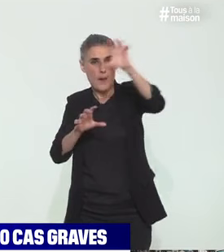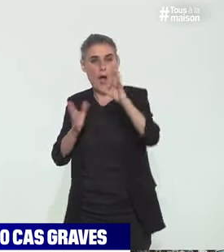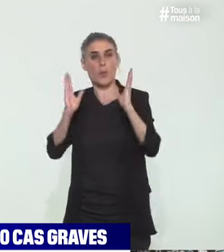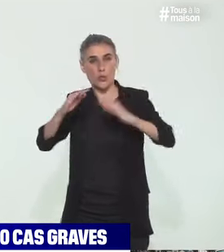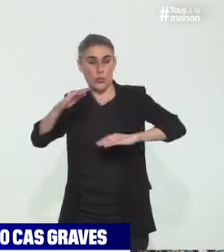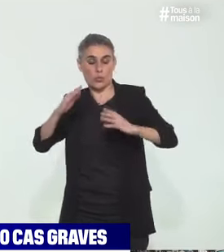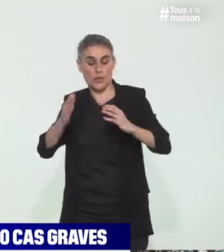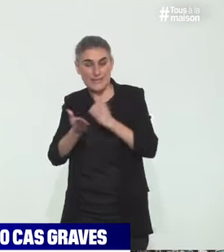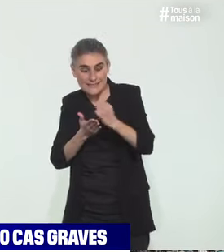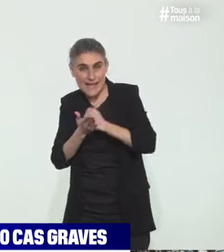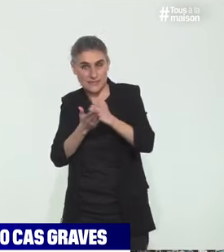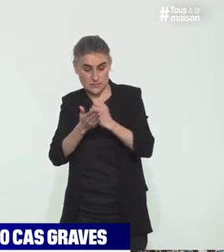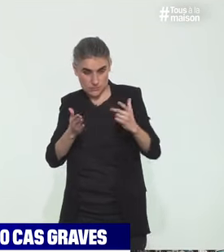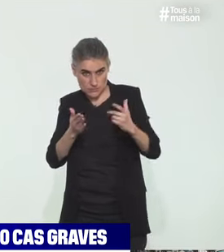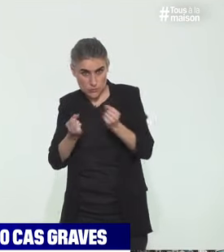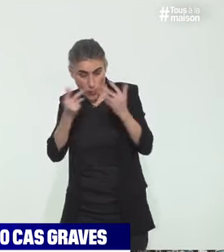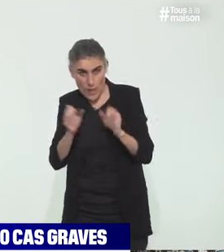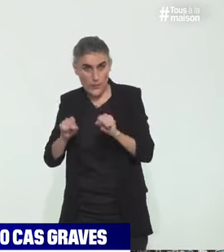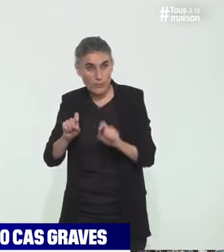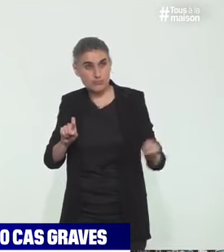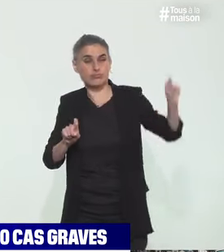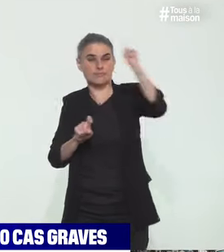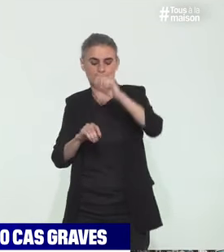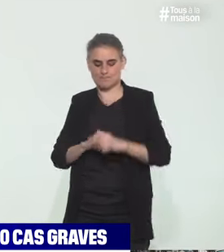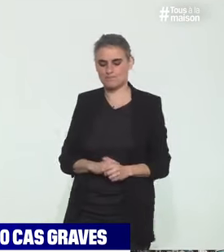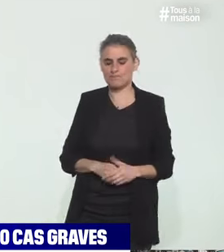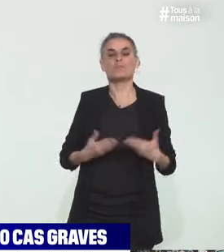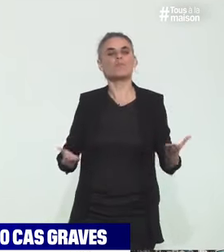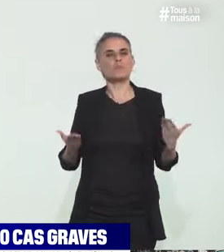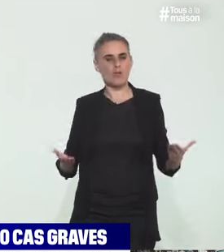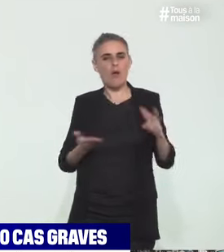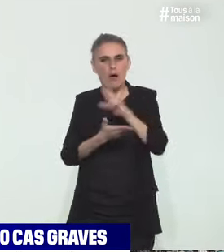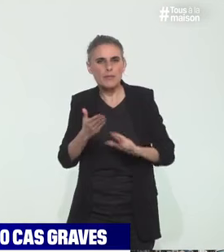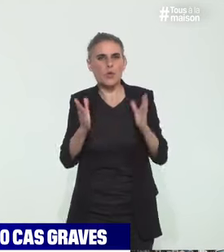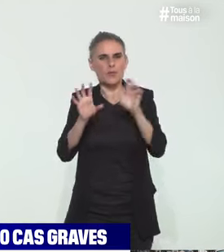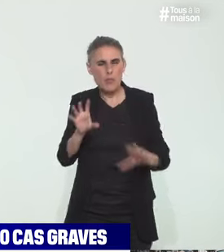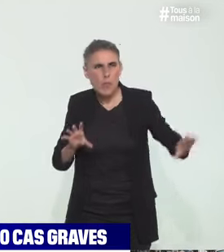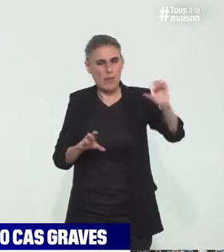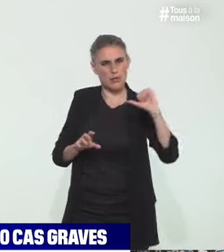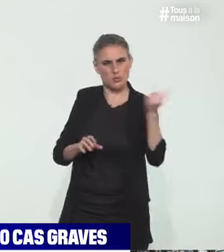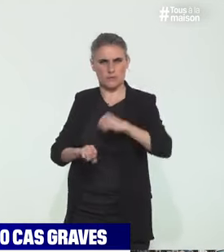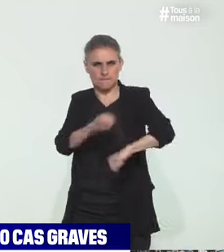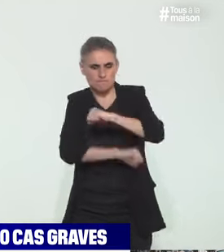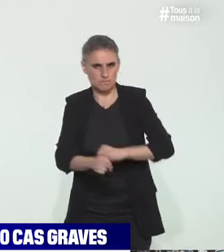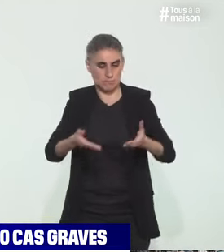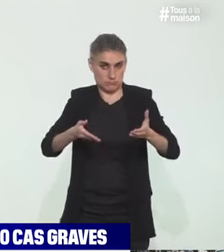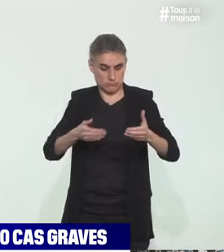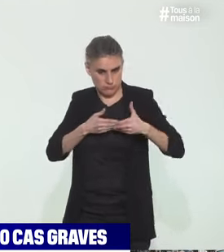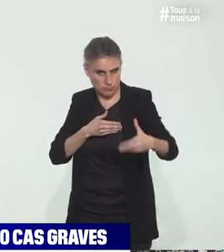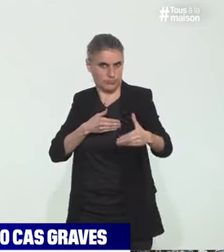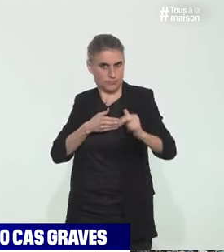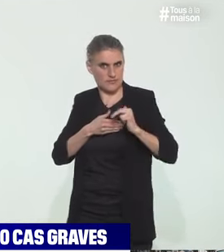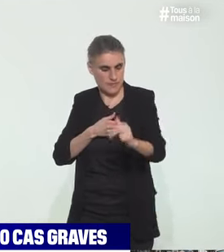capacité de test. Tous les laboratoires sont en train de se mobiliser, tous les départements sont en train de renforcer leur capacité. Et donc notre objectif, c'est que nous